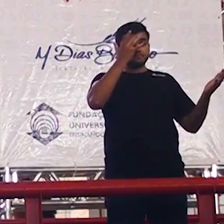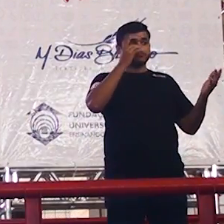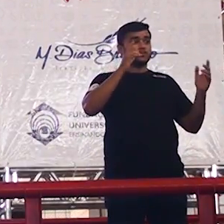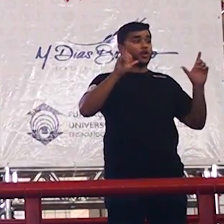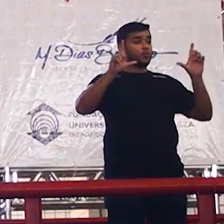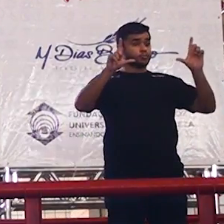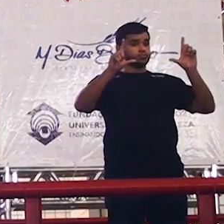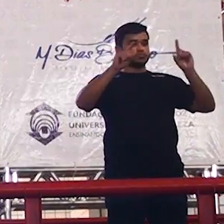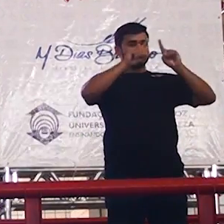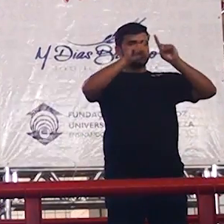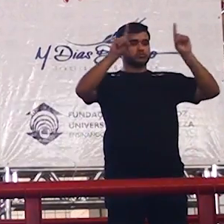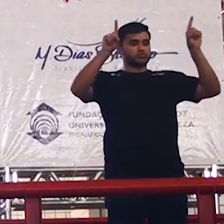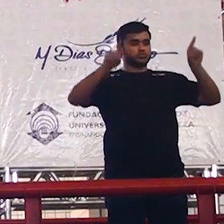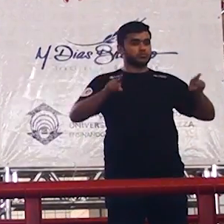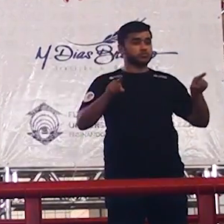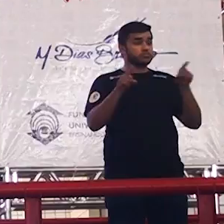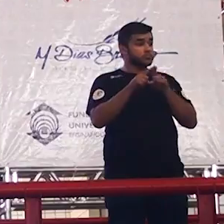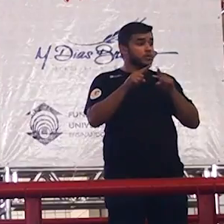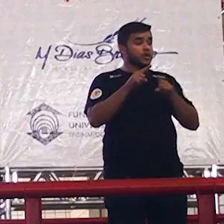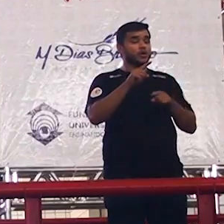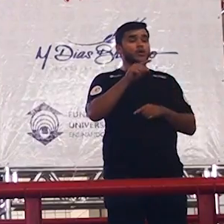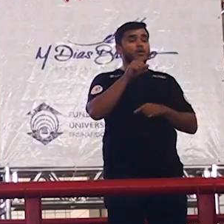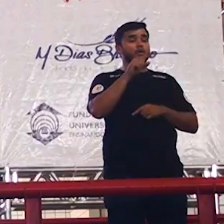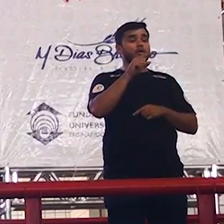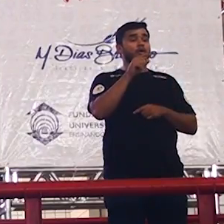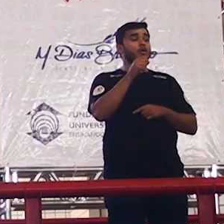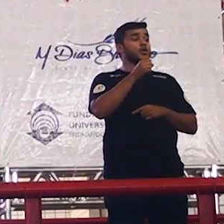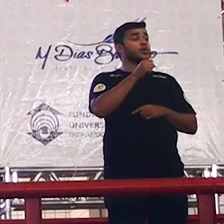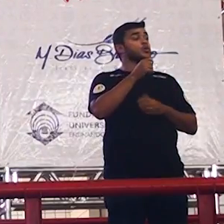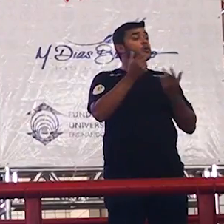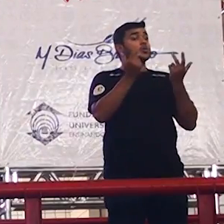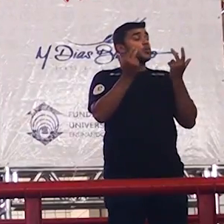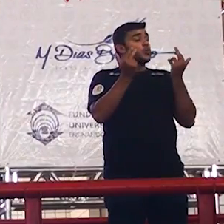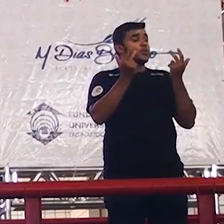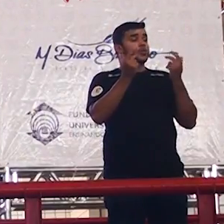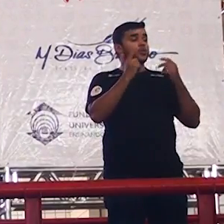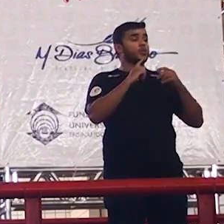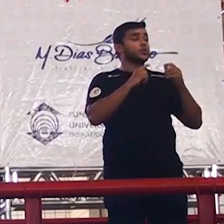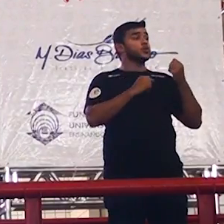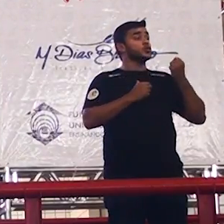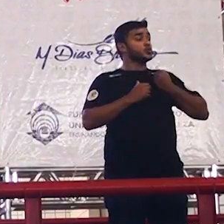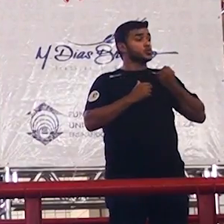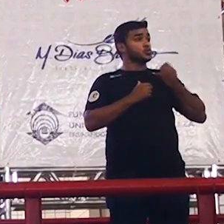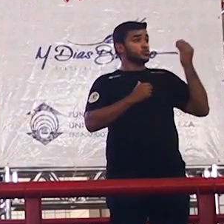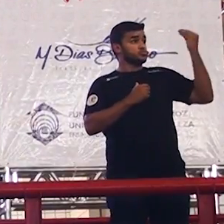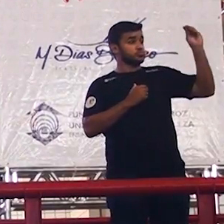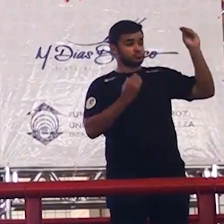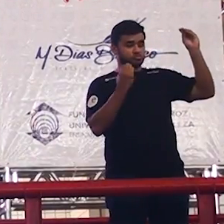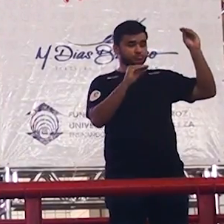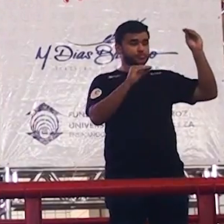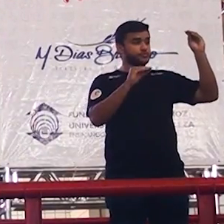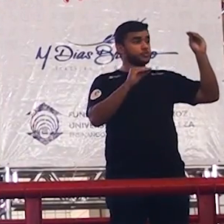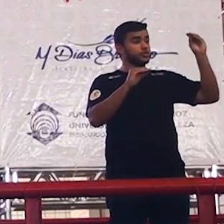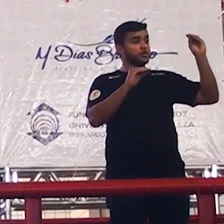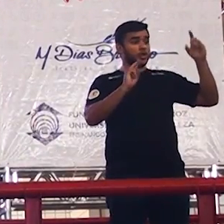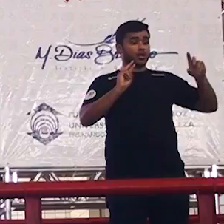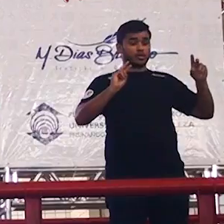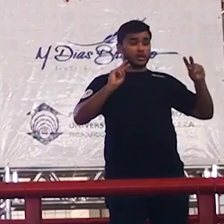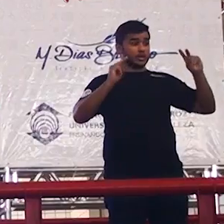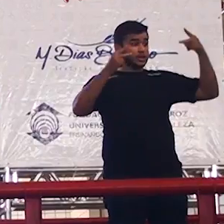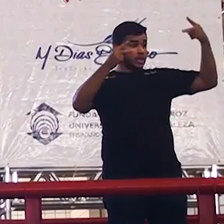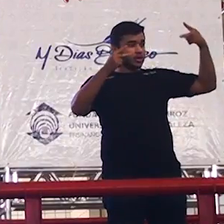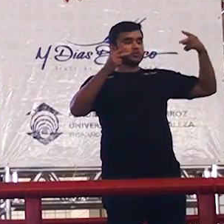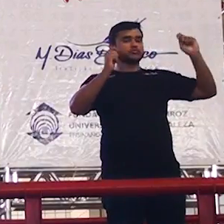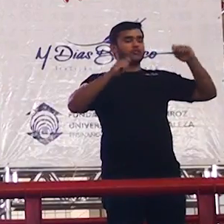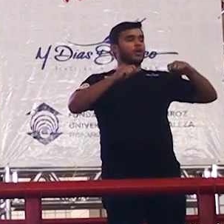área de qualquer quadrado é o lado elevado ao quadrado.